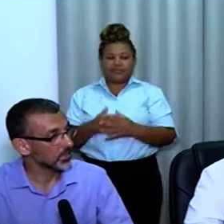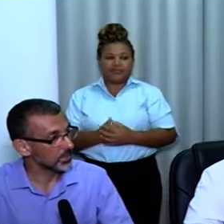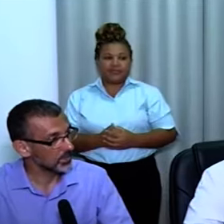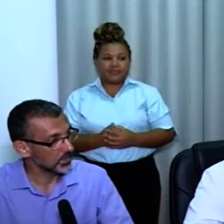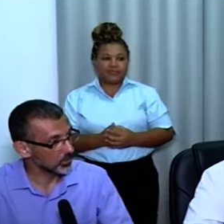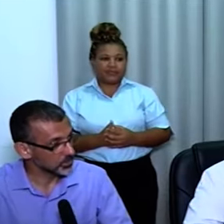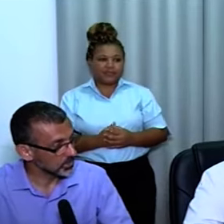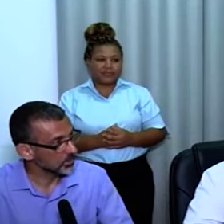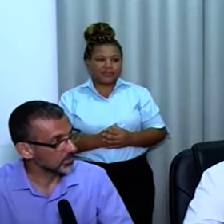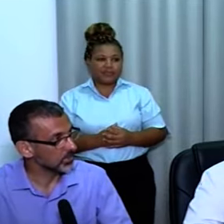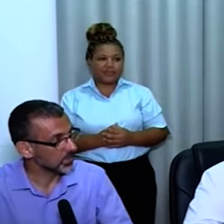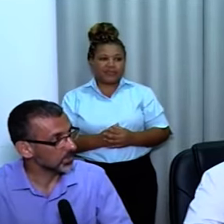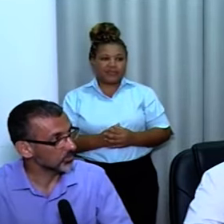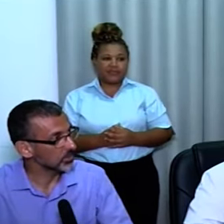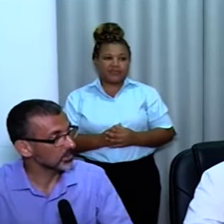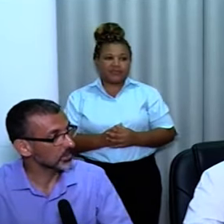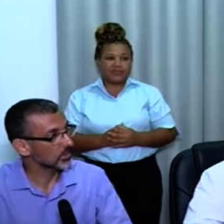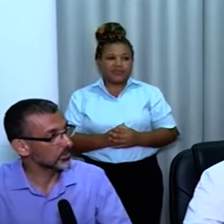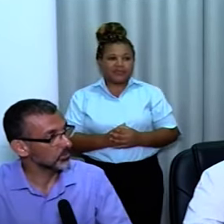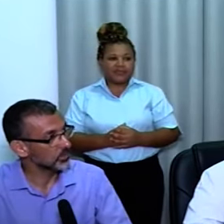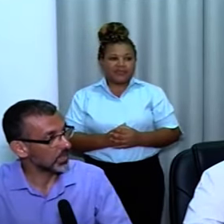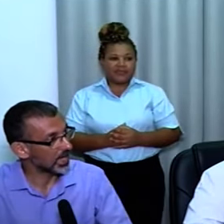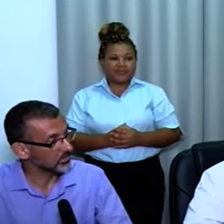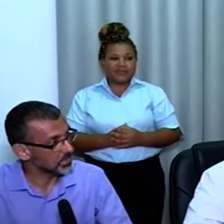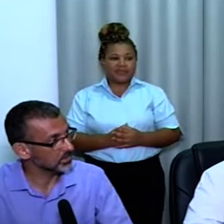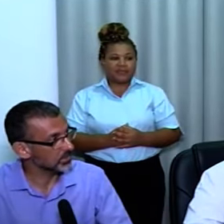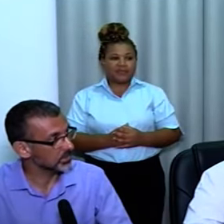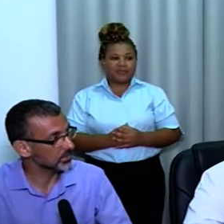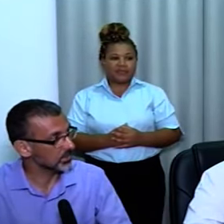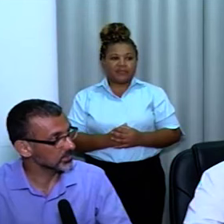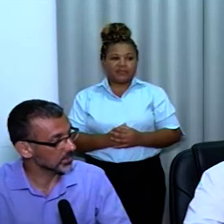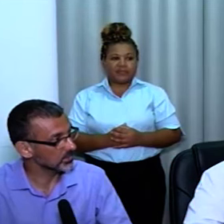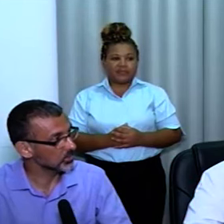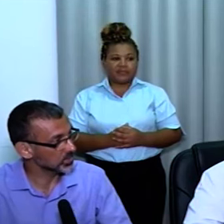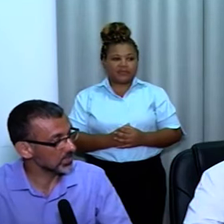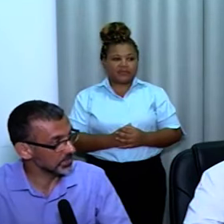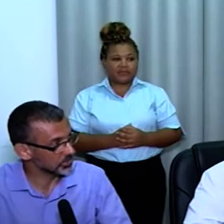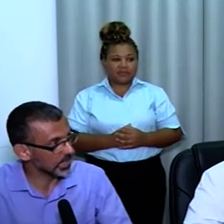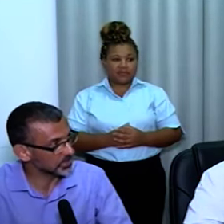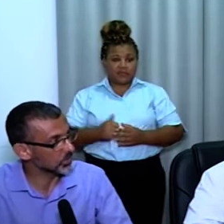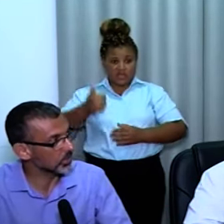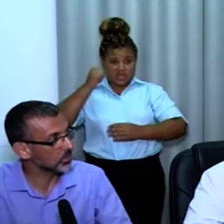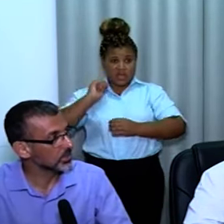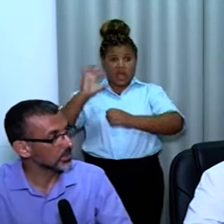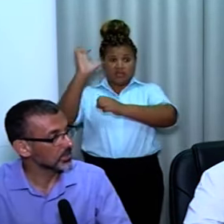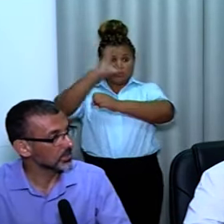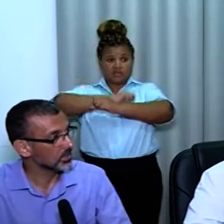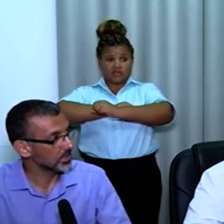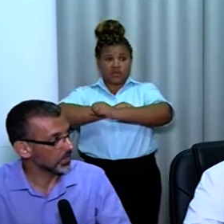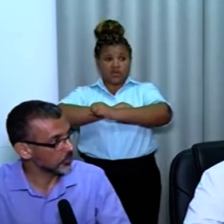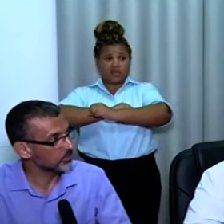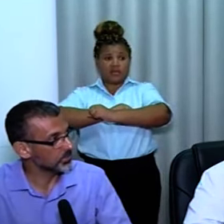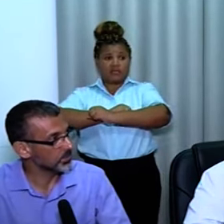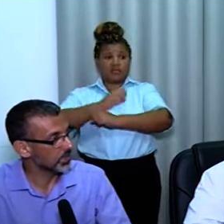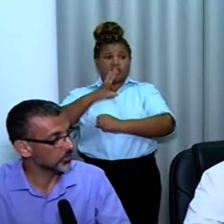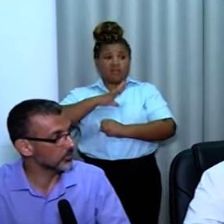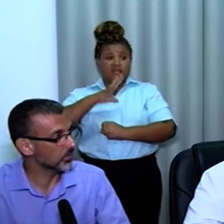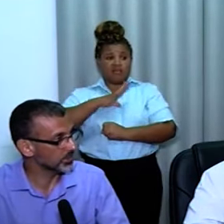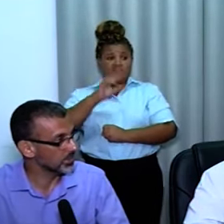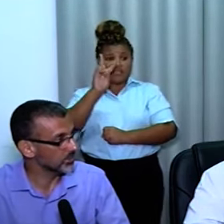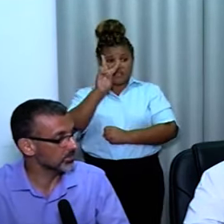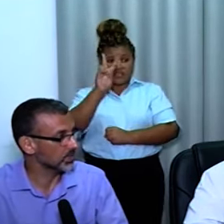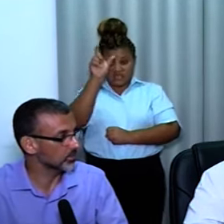et aussi pendant la nuit nous admettons dans santé isolation un couple un